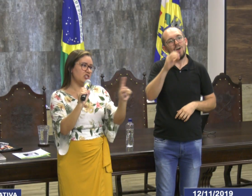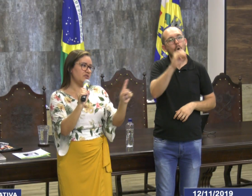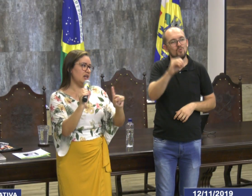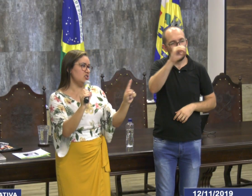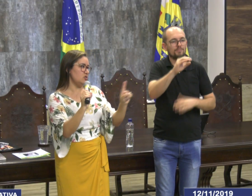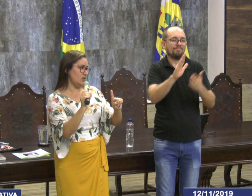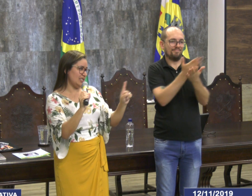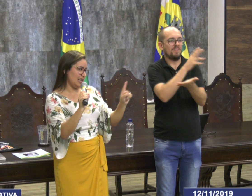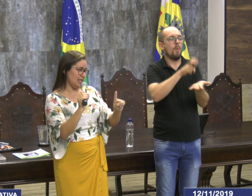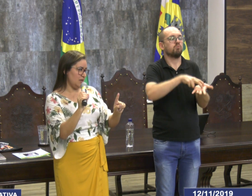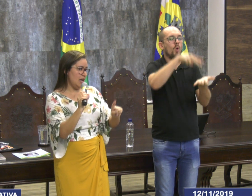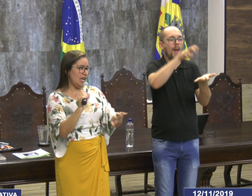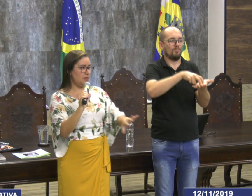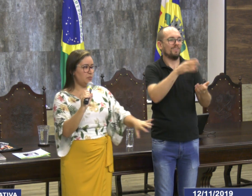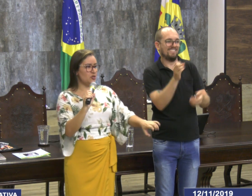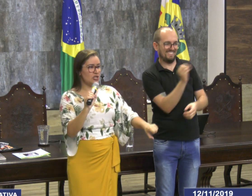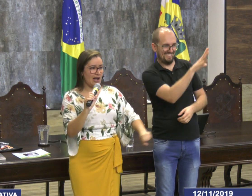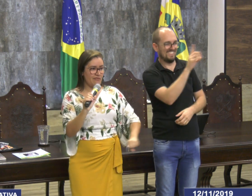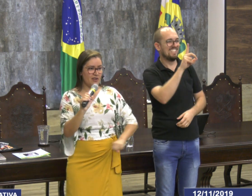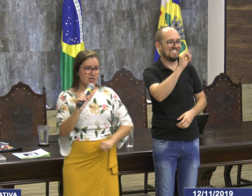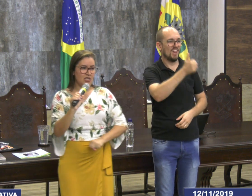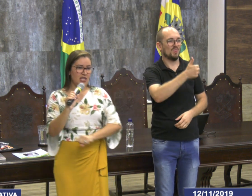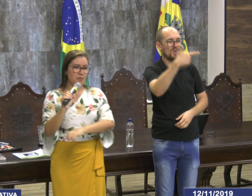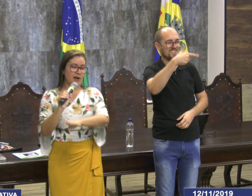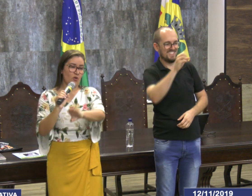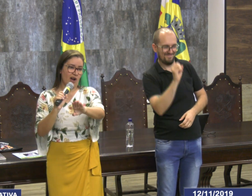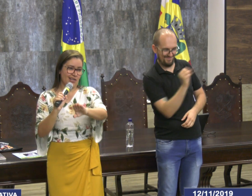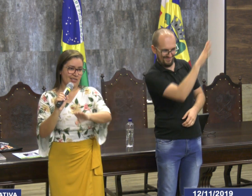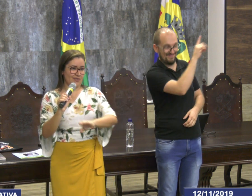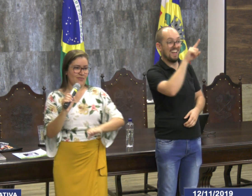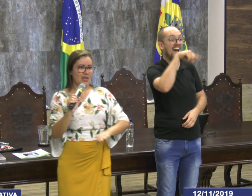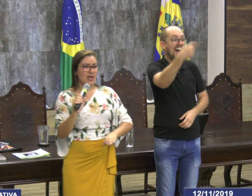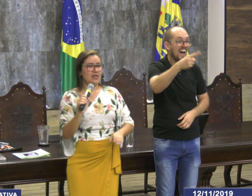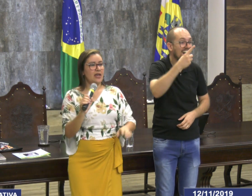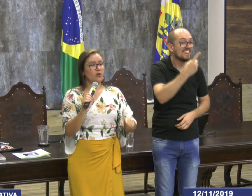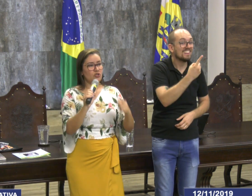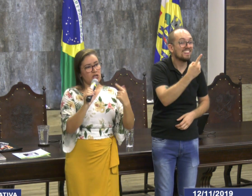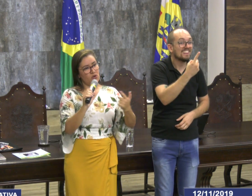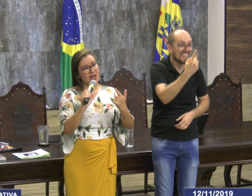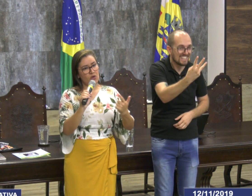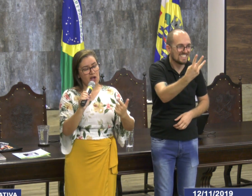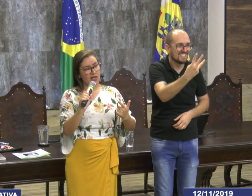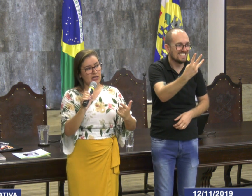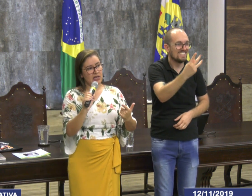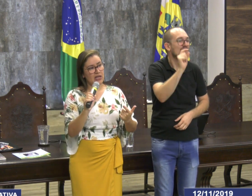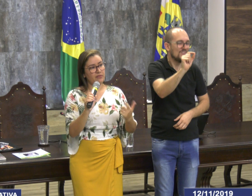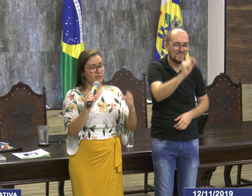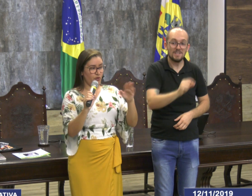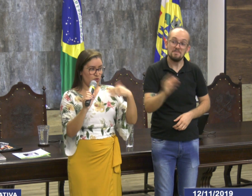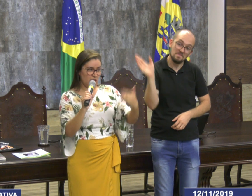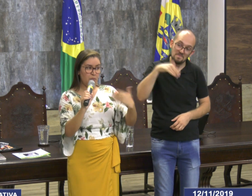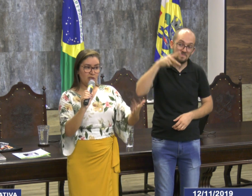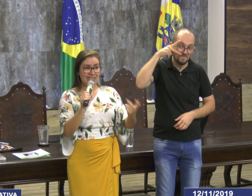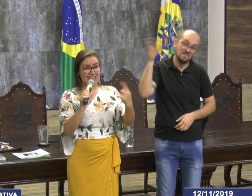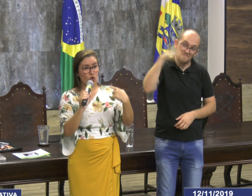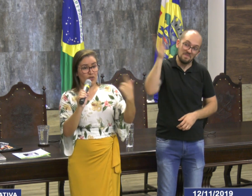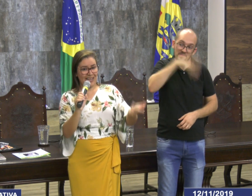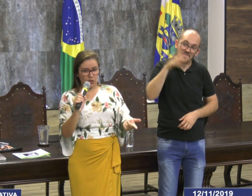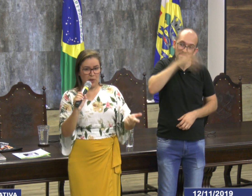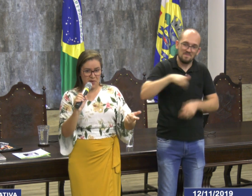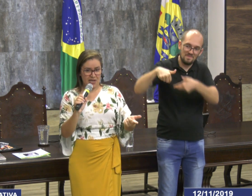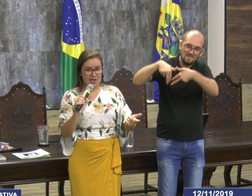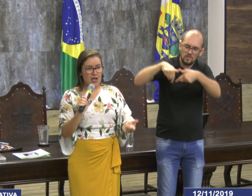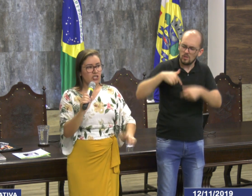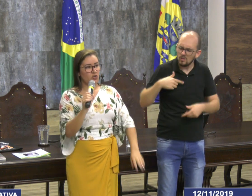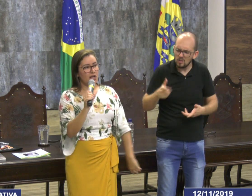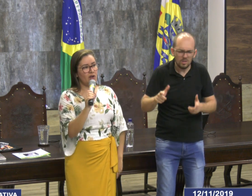não queria atividade nenhuma na sala. Ele me puxava e queria ir para a quadra. E aí, quando chegou na quadra, foi um dia depois dele ter contado